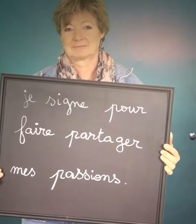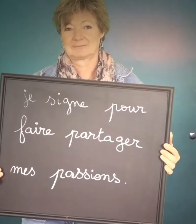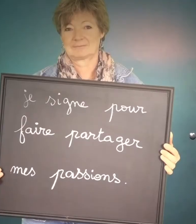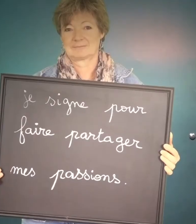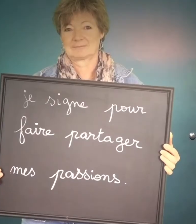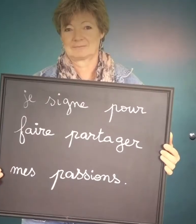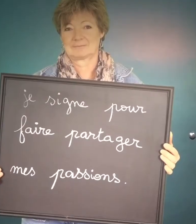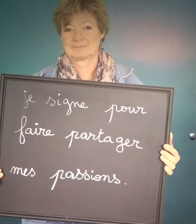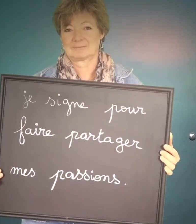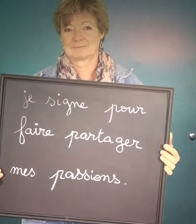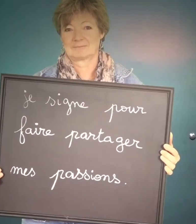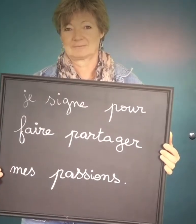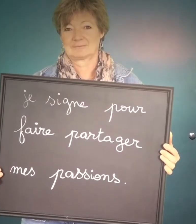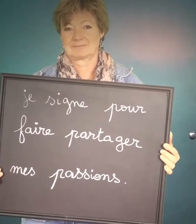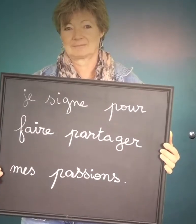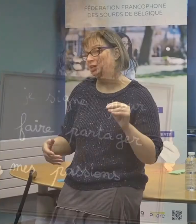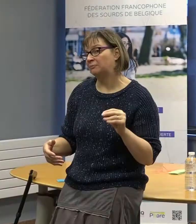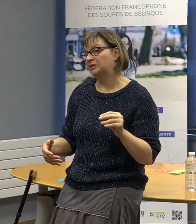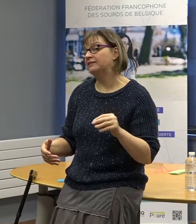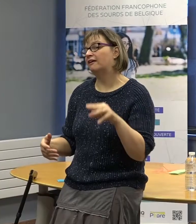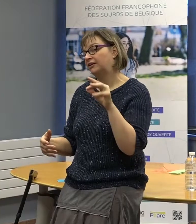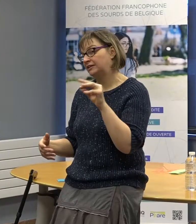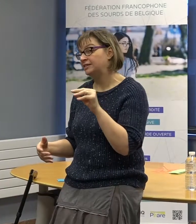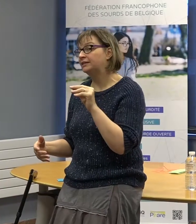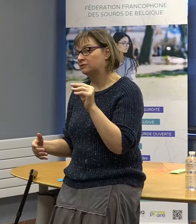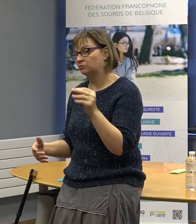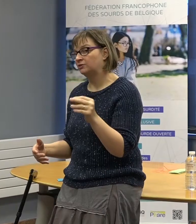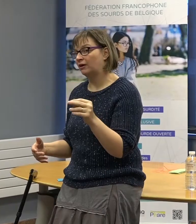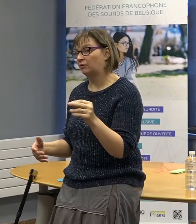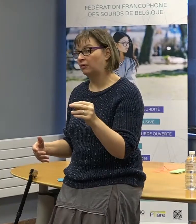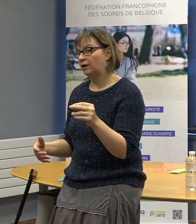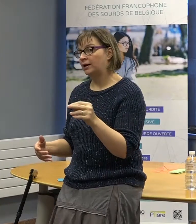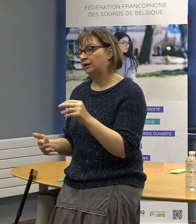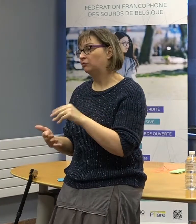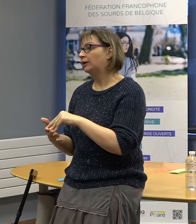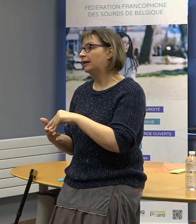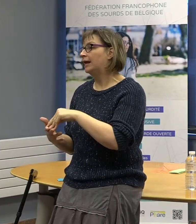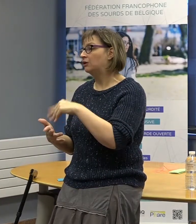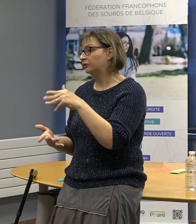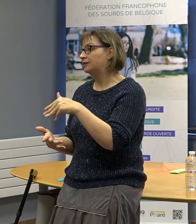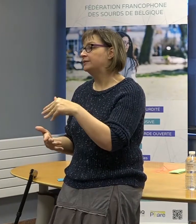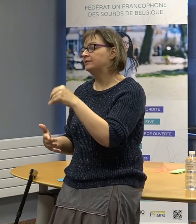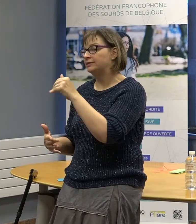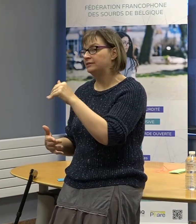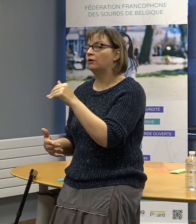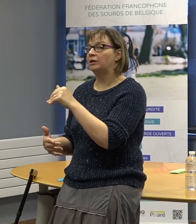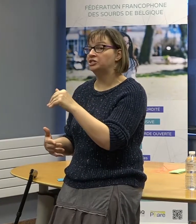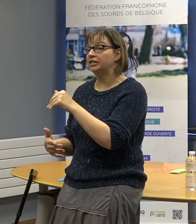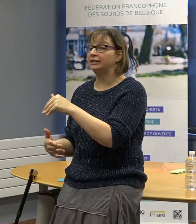vivre et s'épanouir dans notre monde. On vit dans un monde où c'est chacun pour soi, donc personne ne va prendre plus d'importance à aller vers ces gens-là.